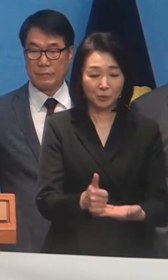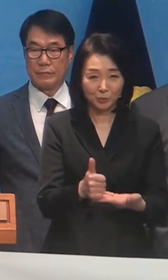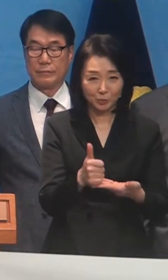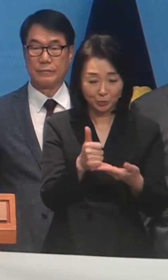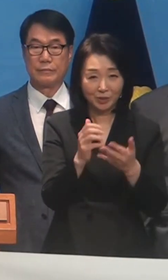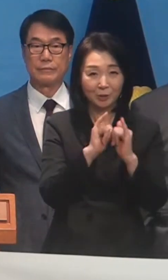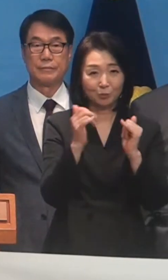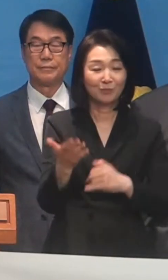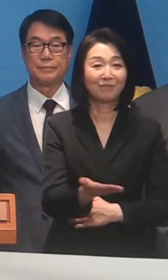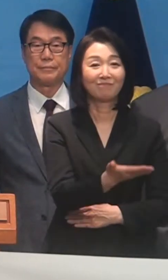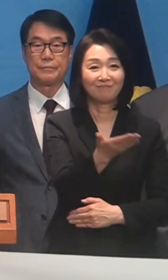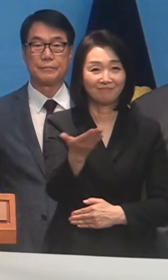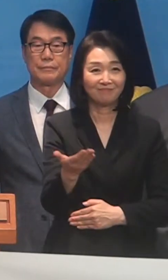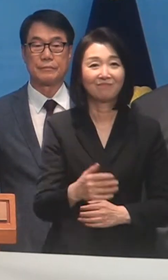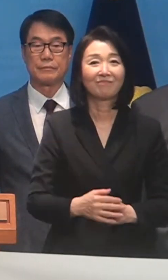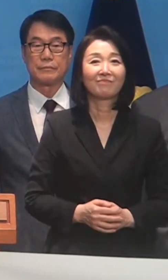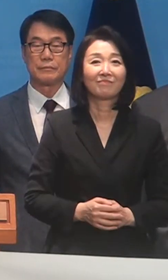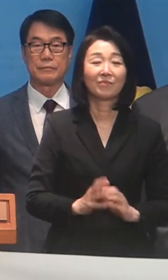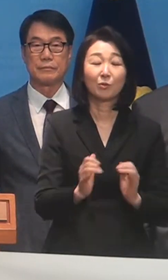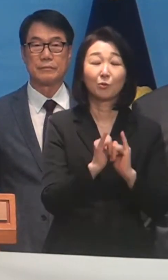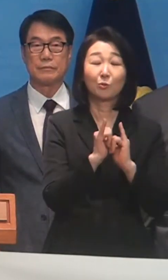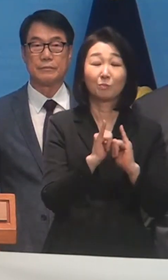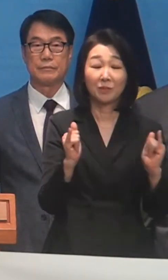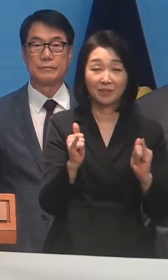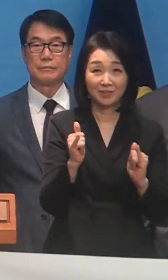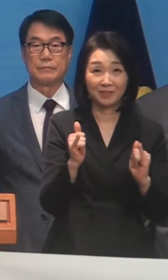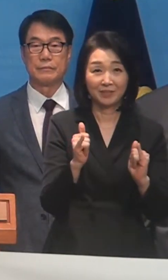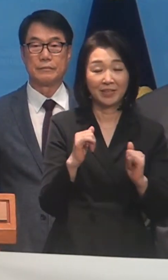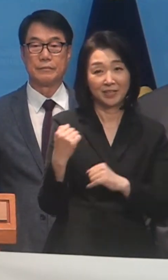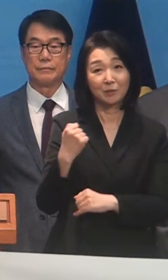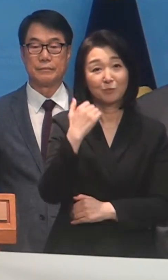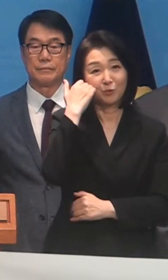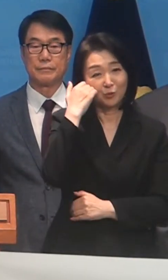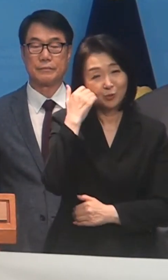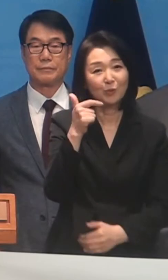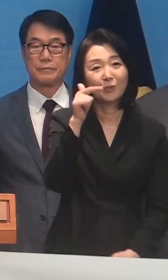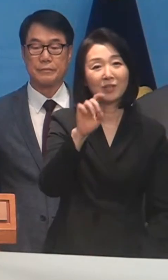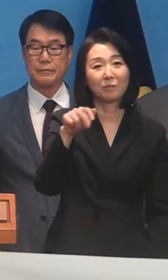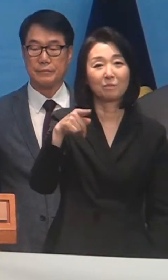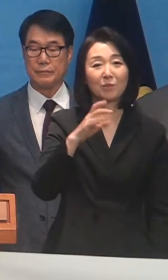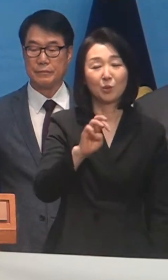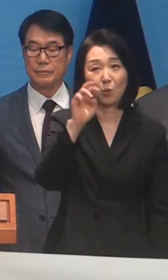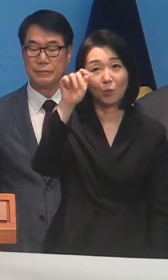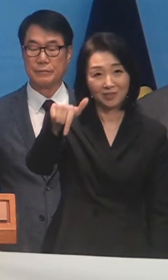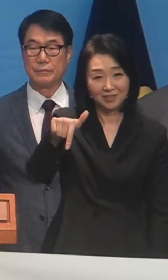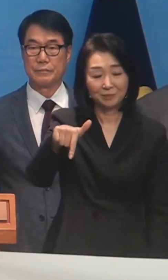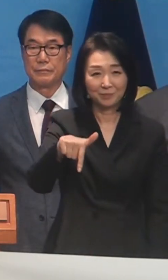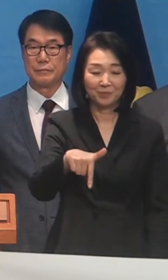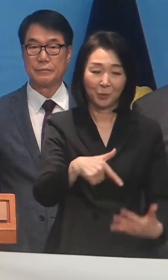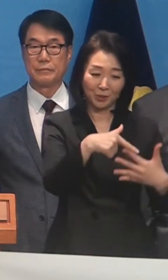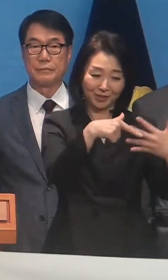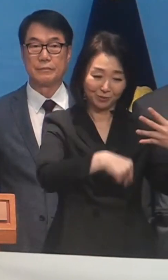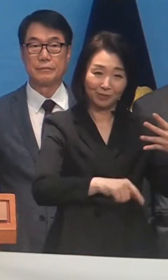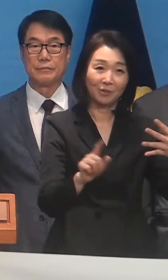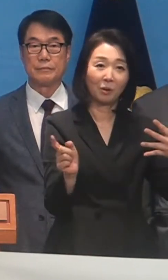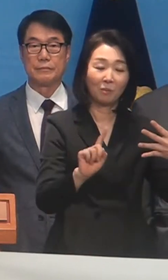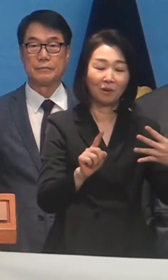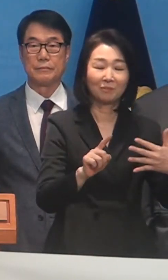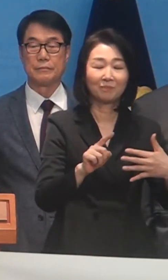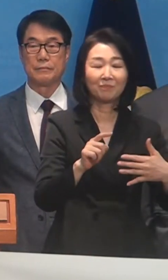존경하는 국민 여러분, 국민의 임종두돈입니다. 오늘 기자회견 순서는